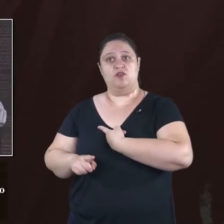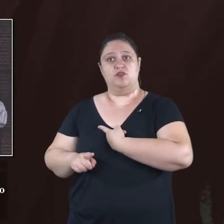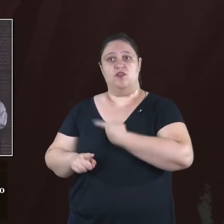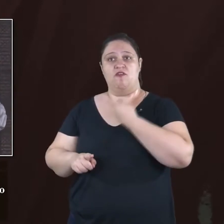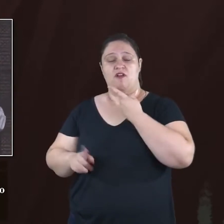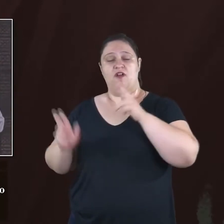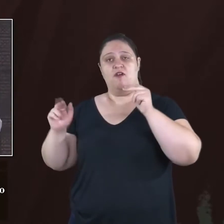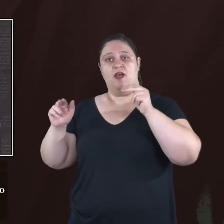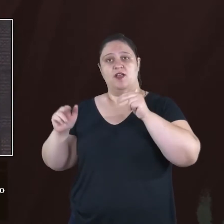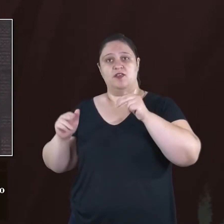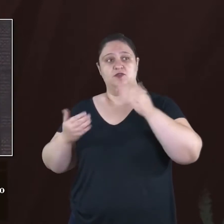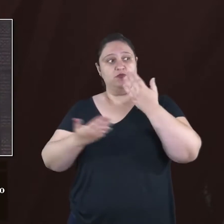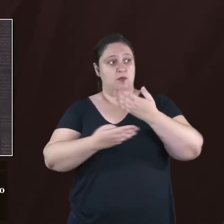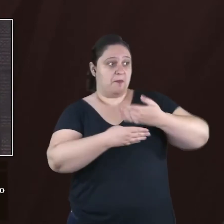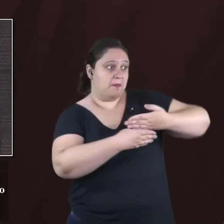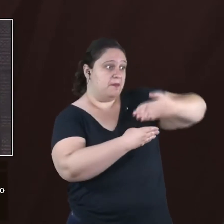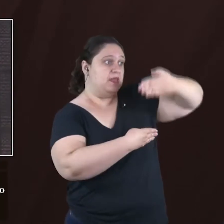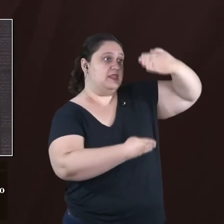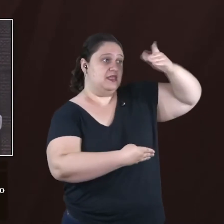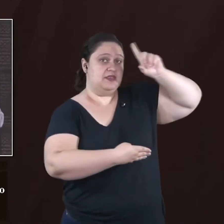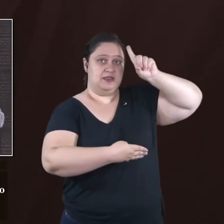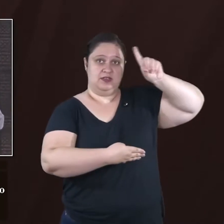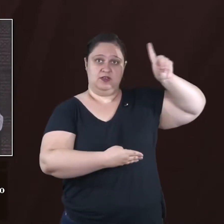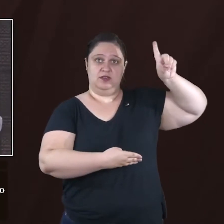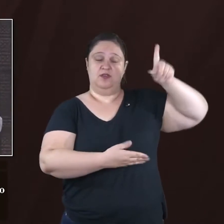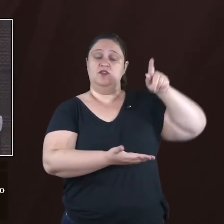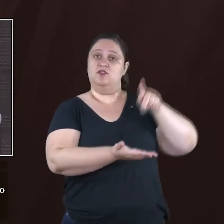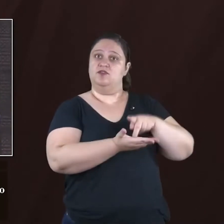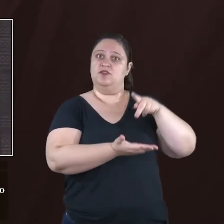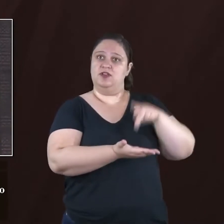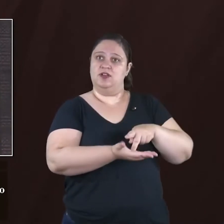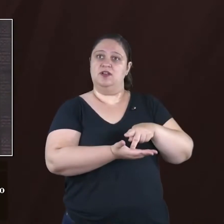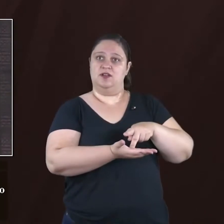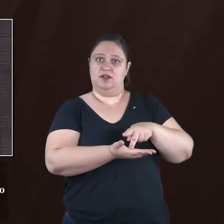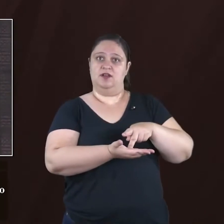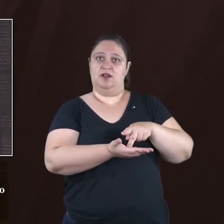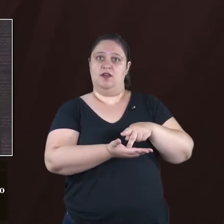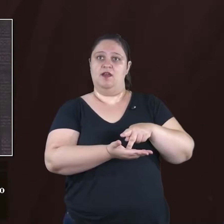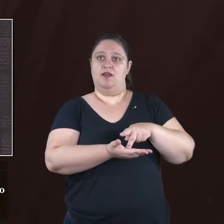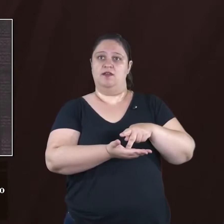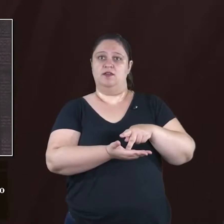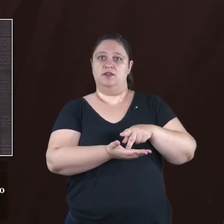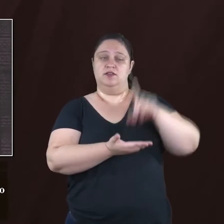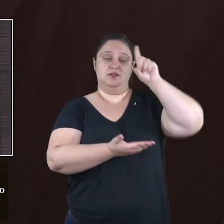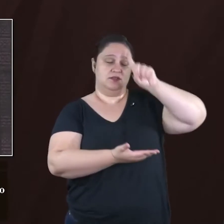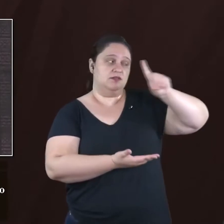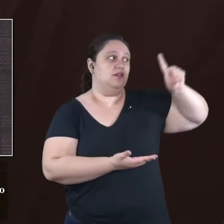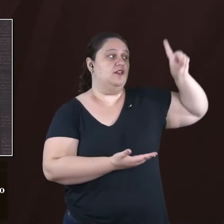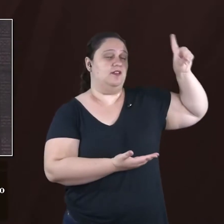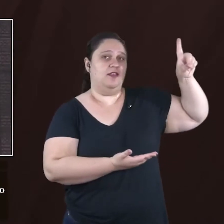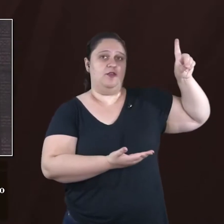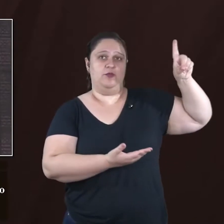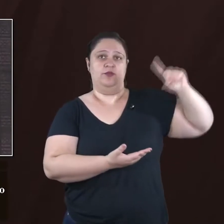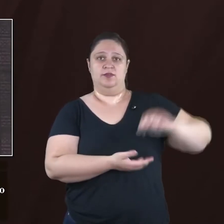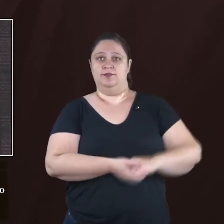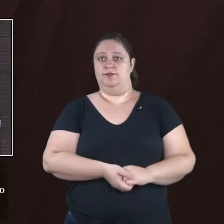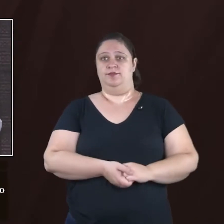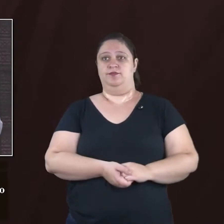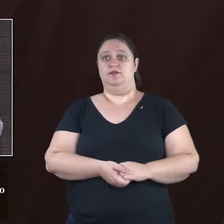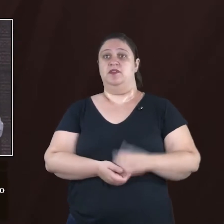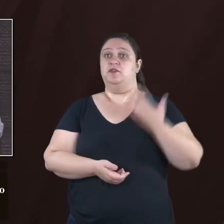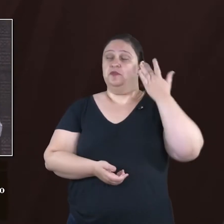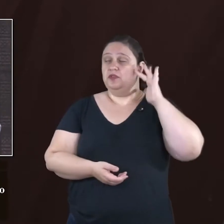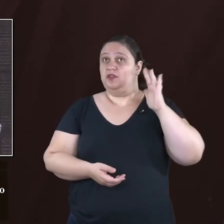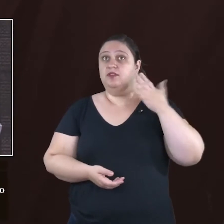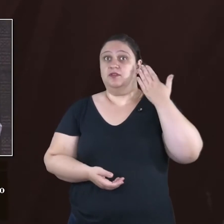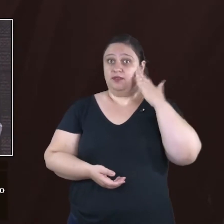com sinceridade e da parte do próprio Deus. Talvez você não